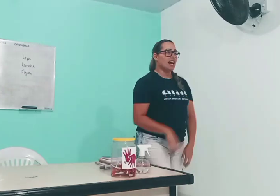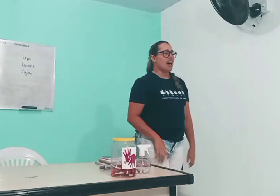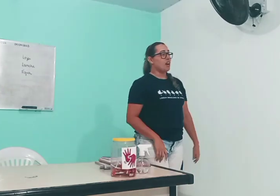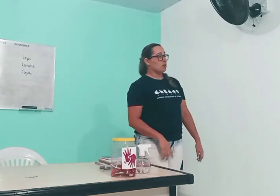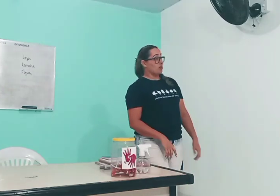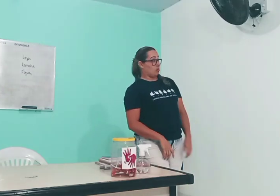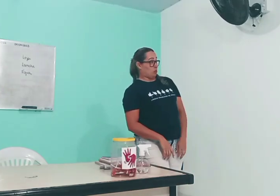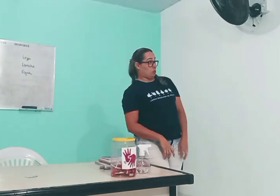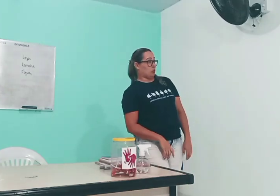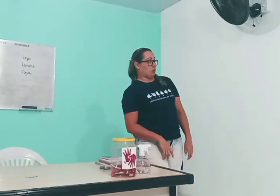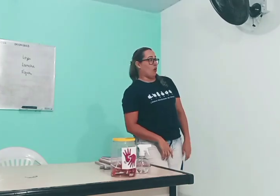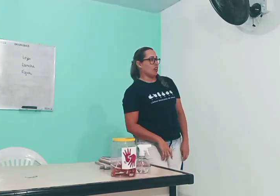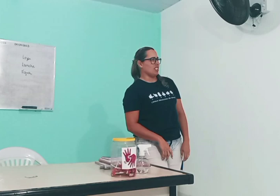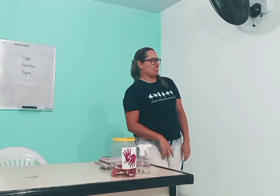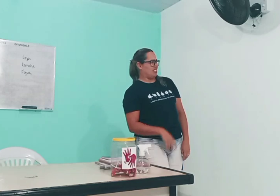Aí o SUS ficou olhando assim.